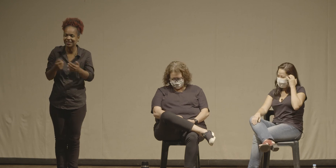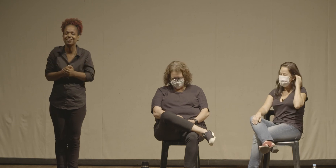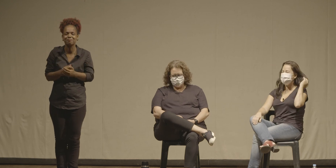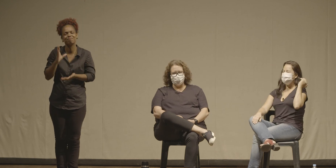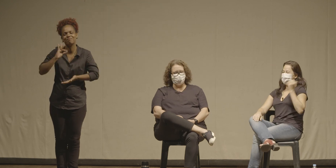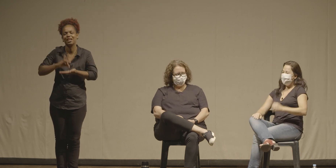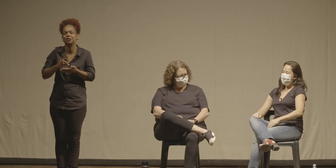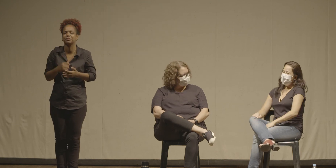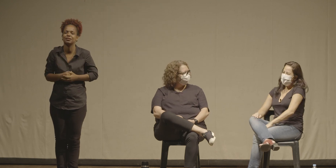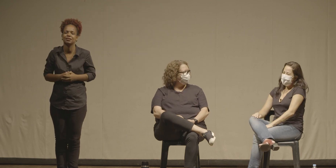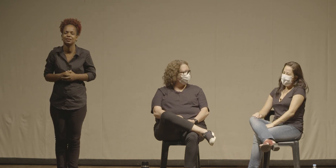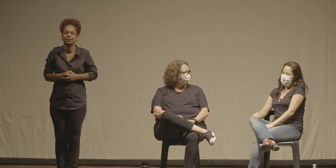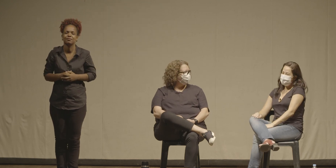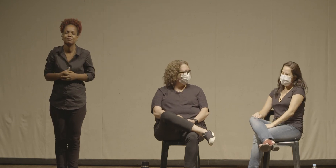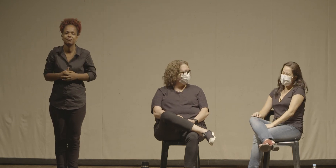Obrigada mesmo.